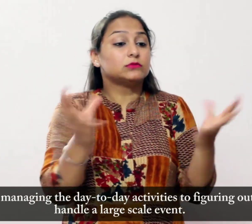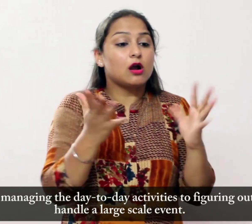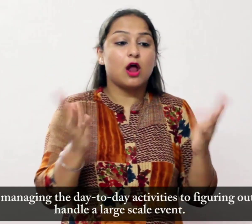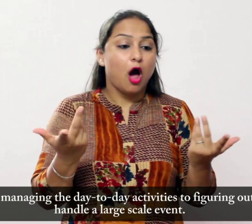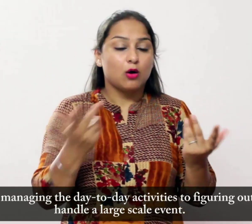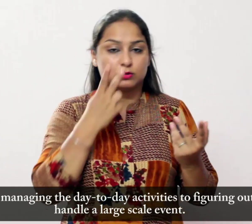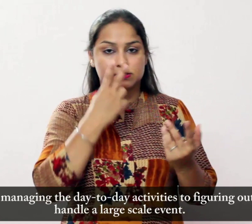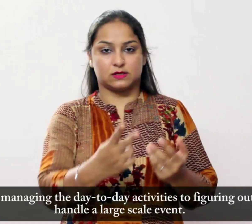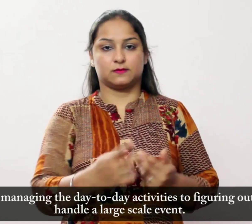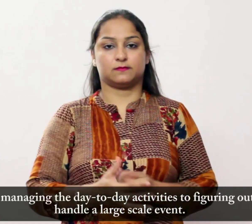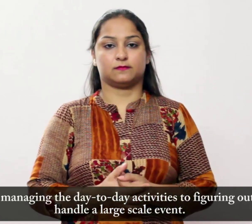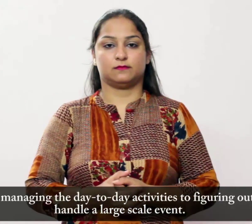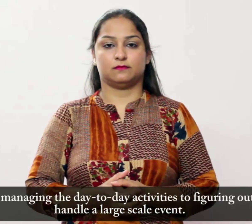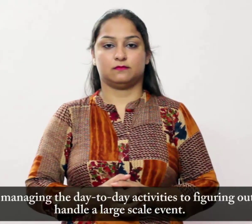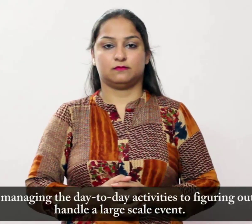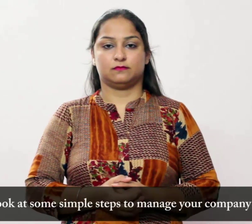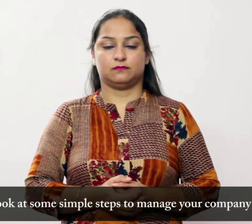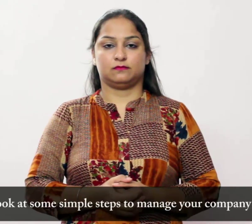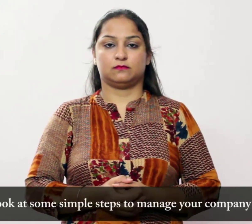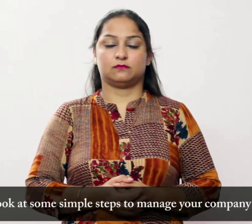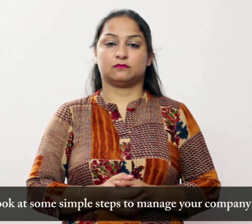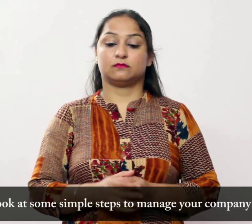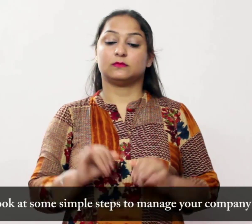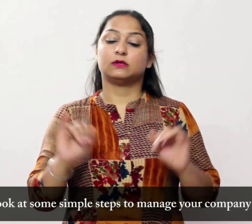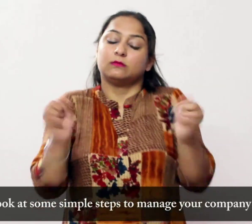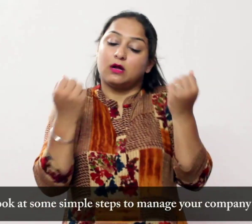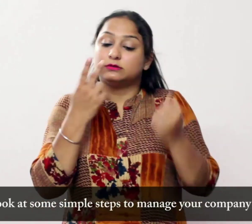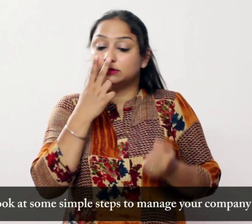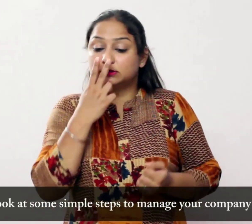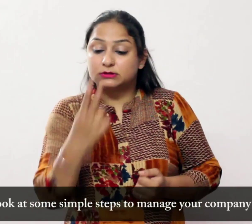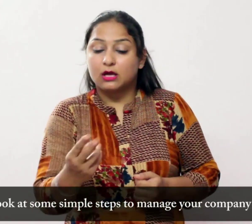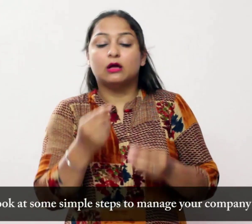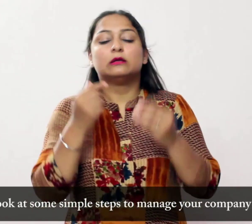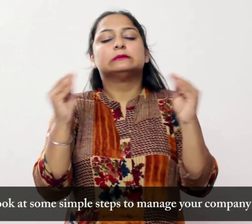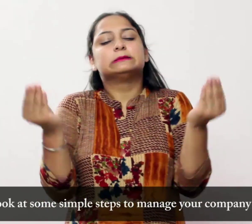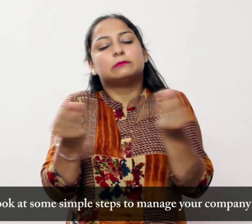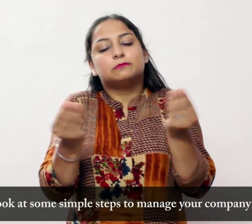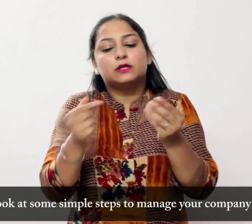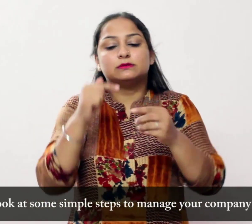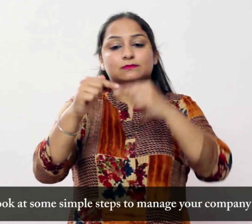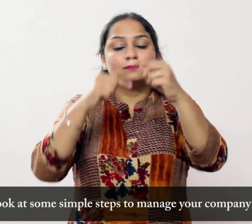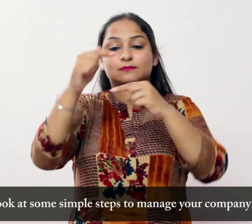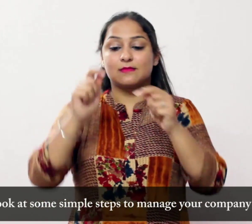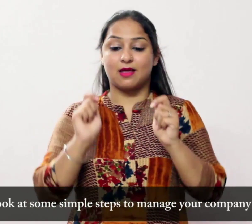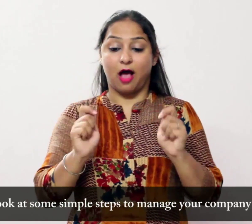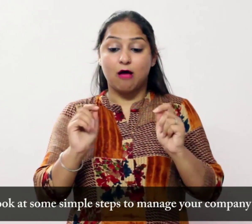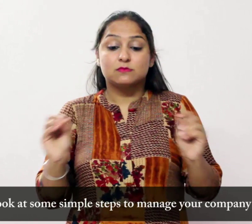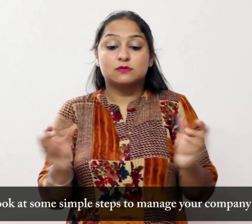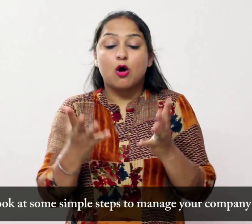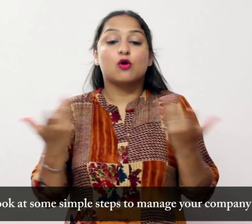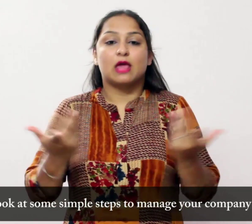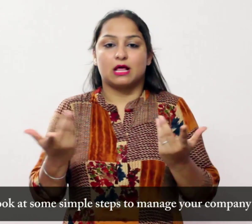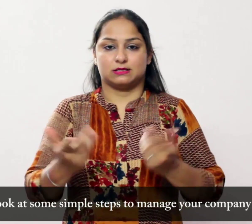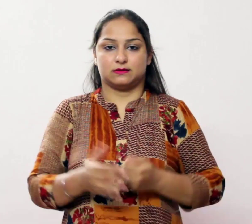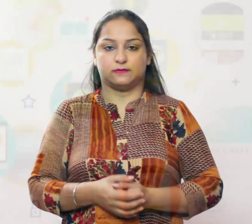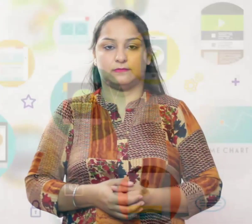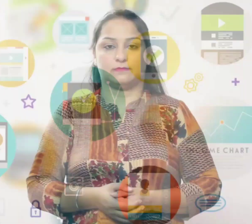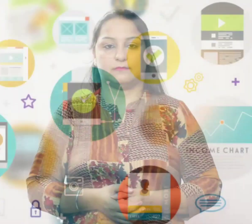के लिए दिन प्रतिदिन की गतिविधियों को प्रबंधित करने का अधिकार है। चलो अपनी कंपनी को प्रभावी ढंग